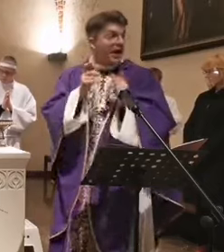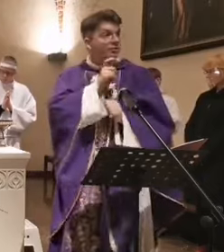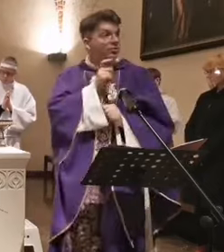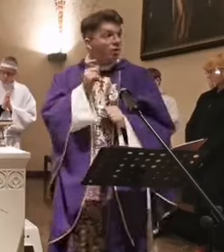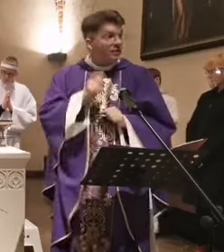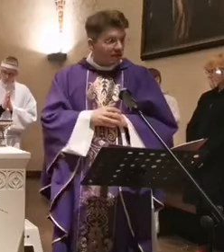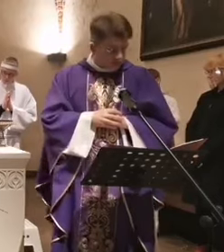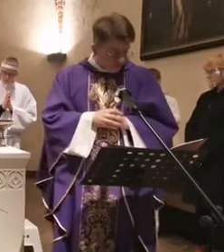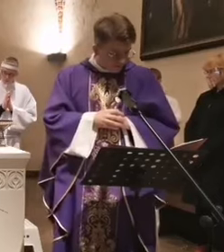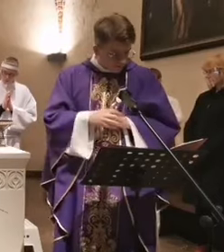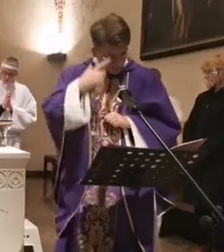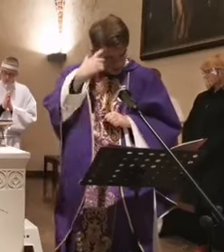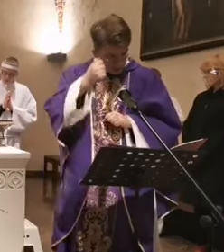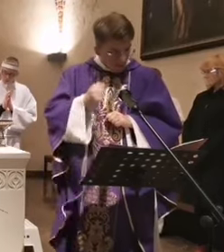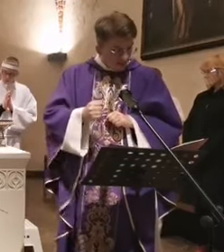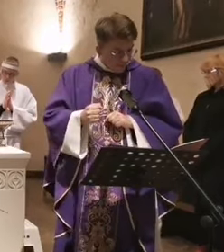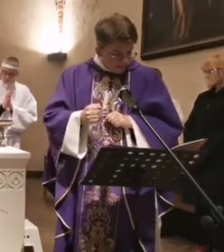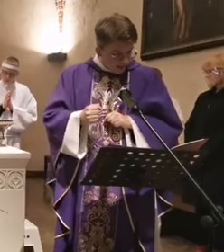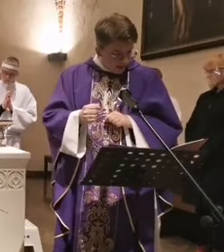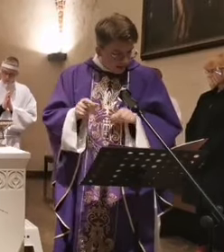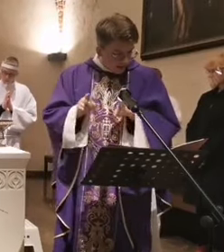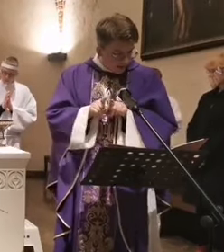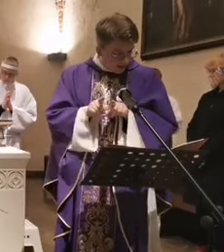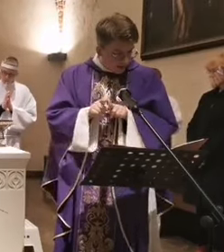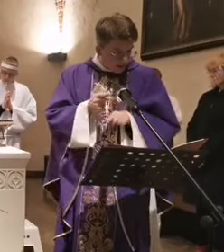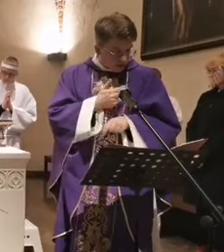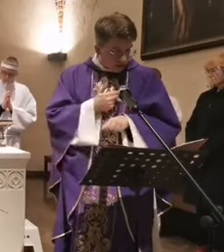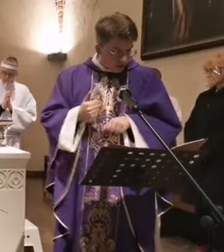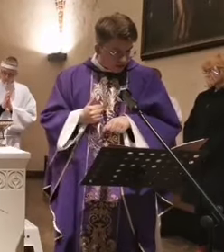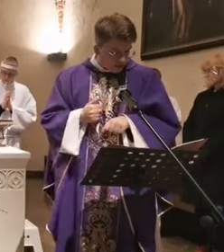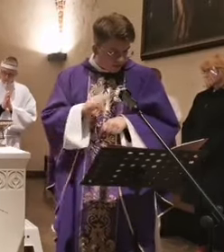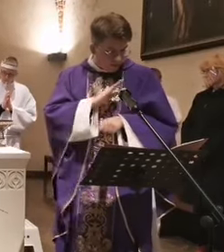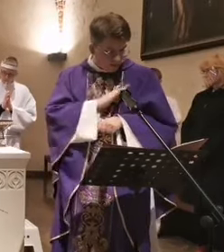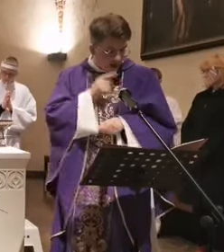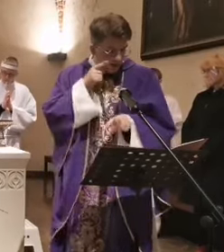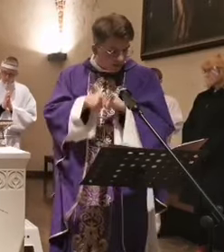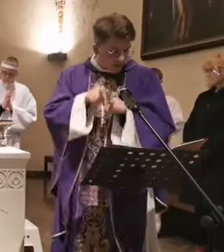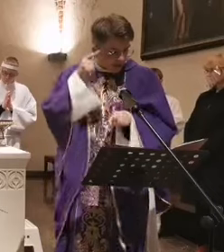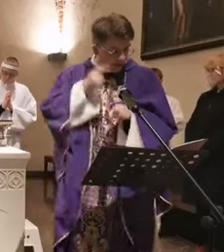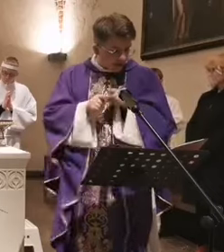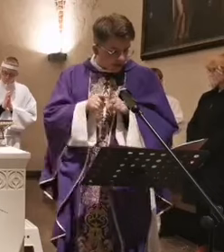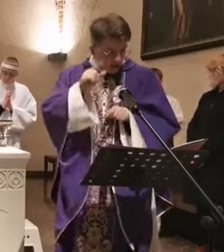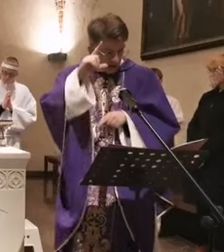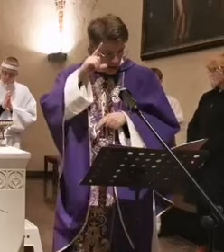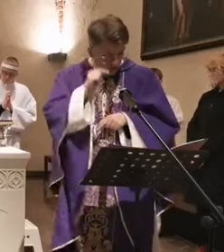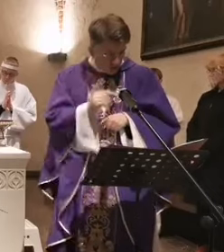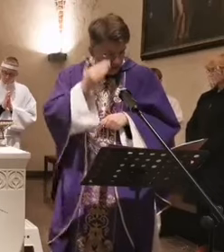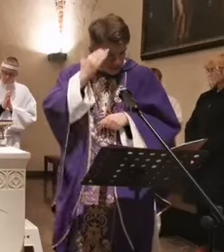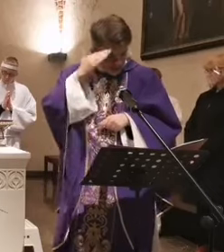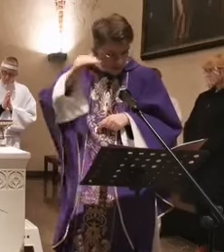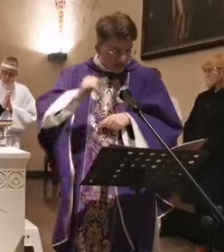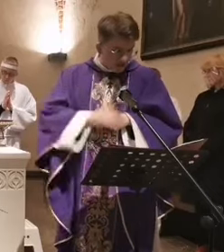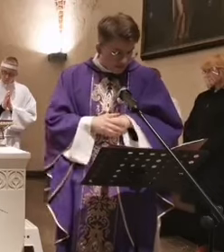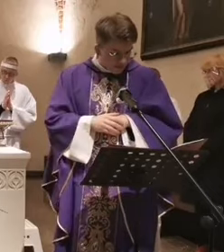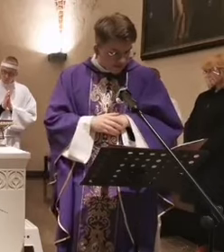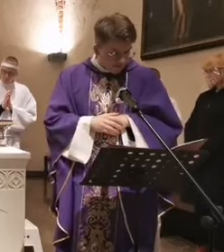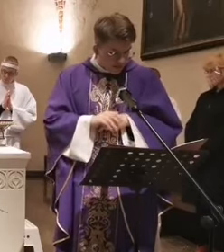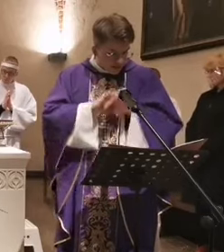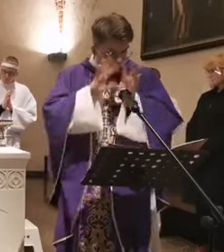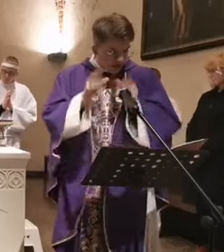oraz całym duchowieństwem. Pamiętaj także o naszych zmarłych braciach i siostrach, którzy zasnęli z